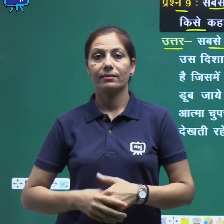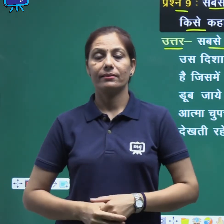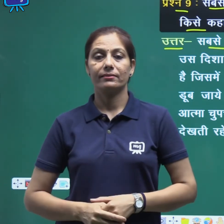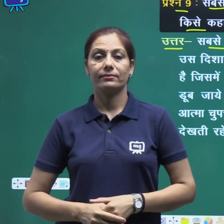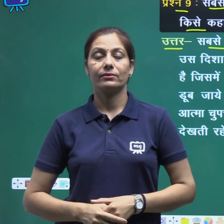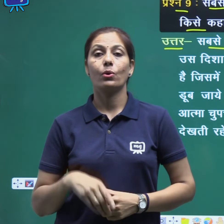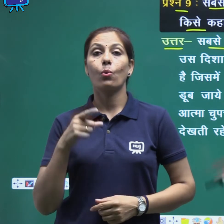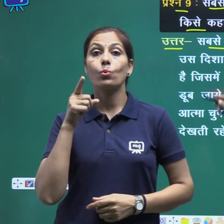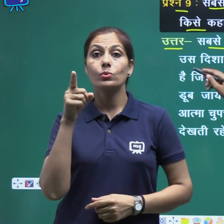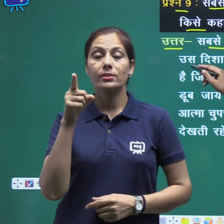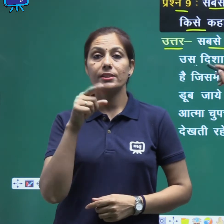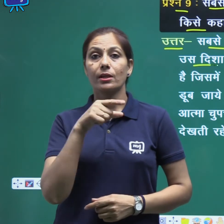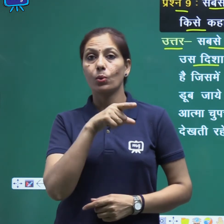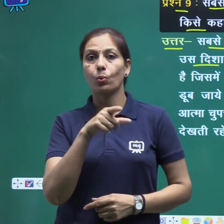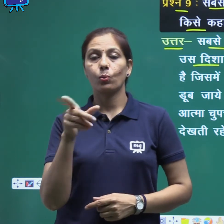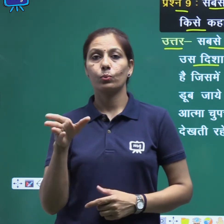उस दिशा को